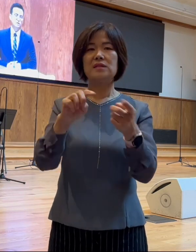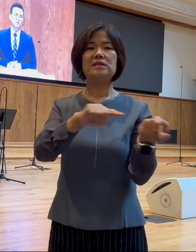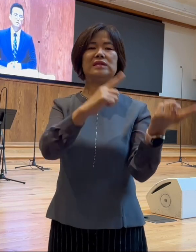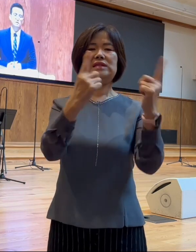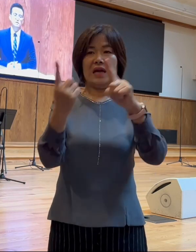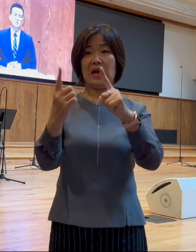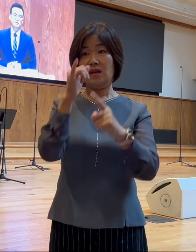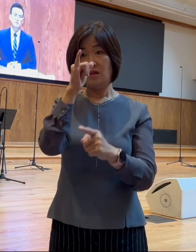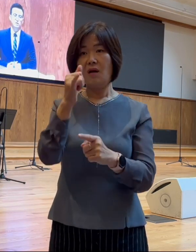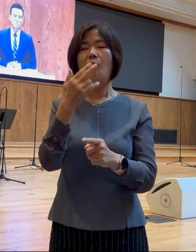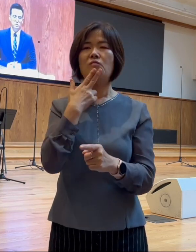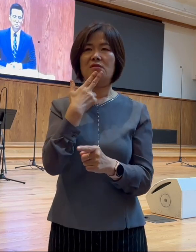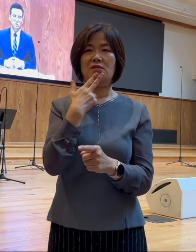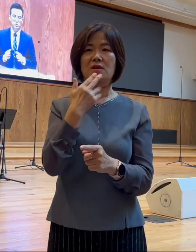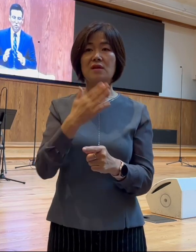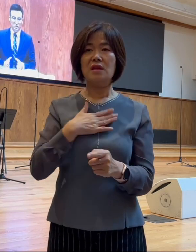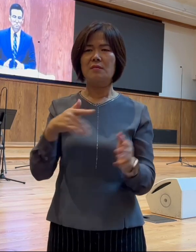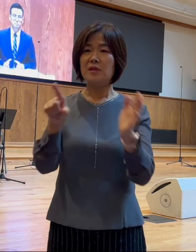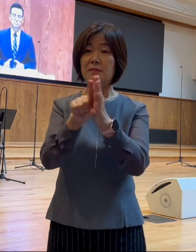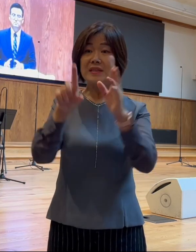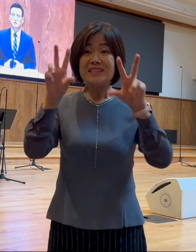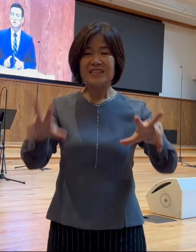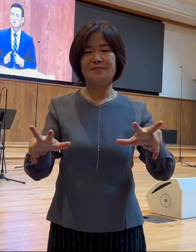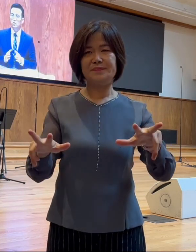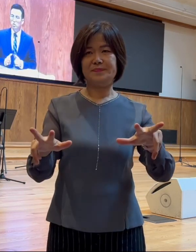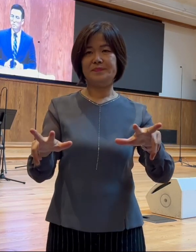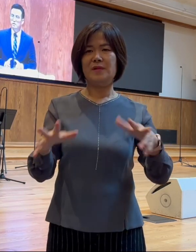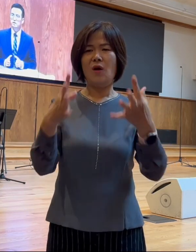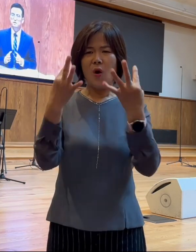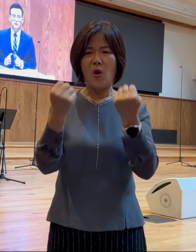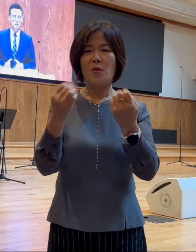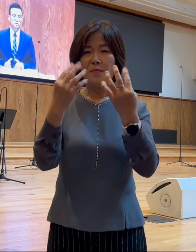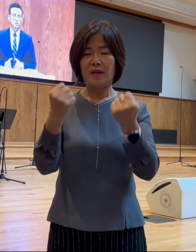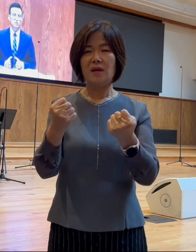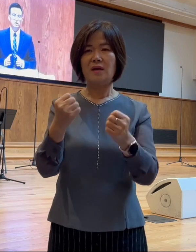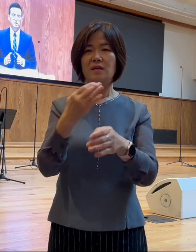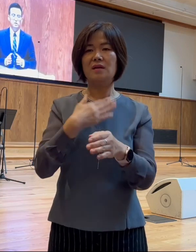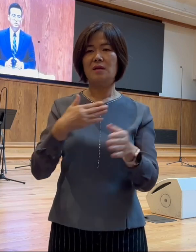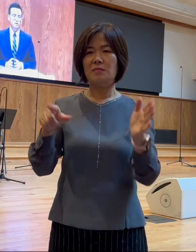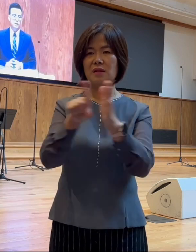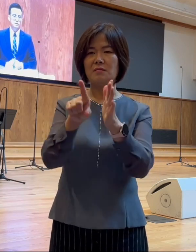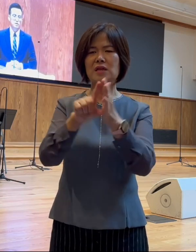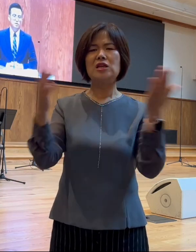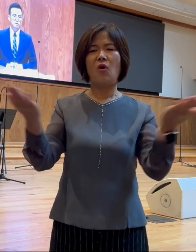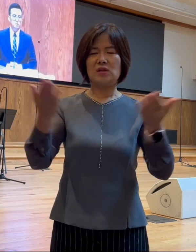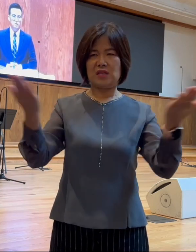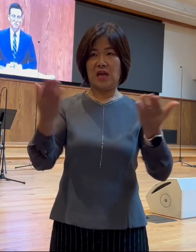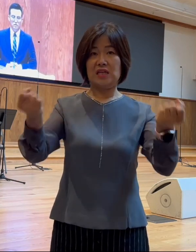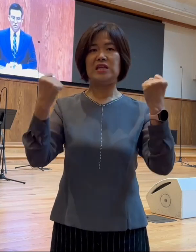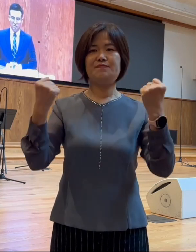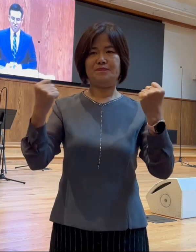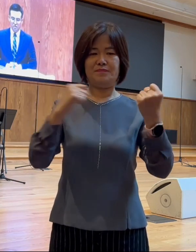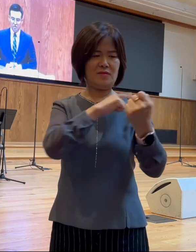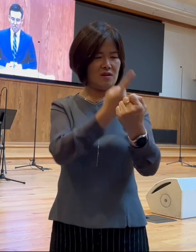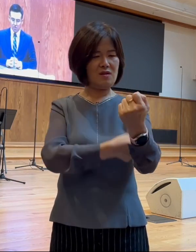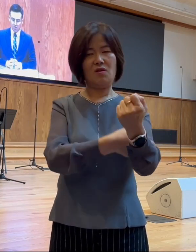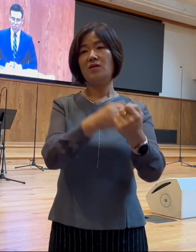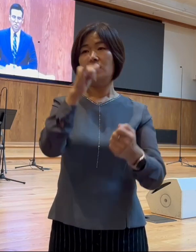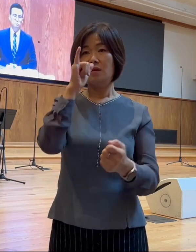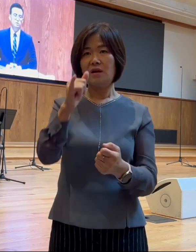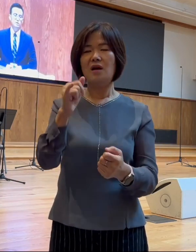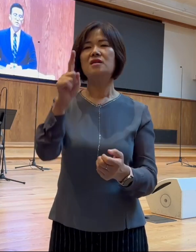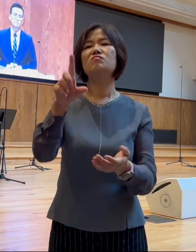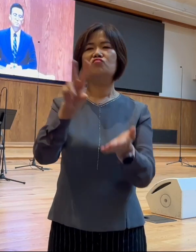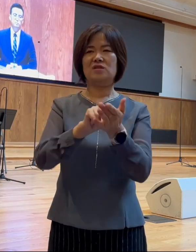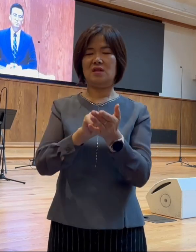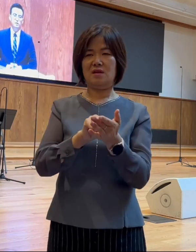살아있는가, 내 믿음이 지금 얼마나 살아서 역사하는 힘이 있는가, 바로 그